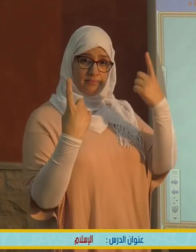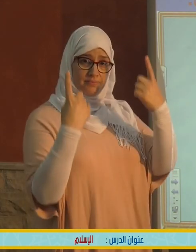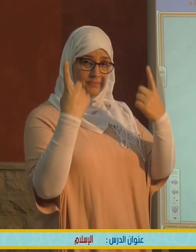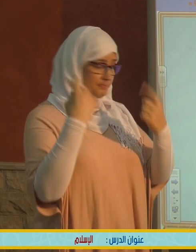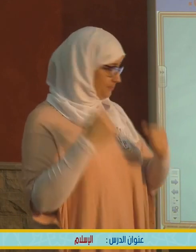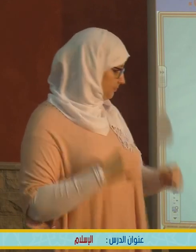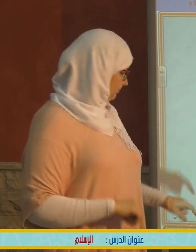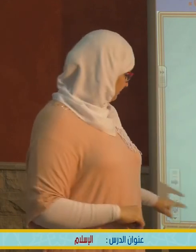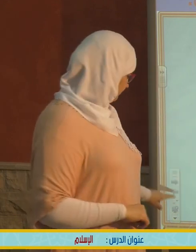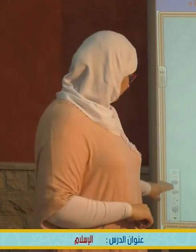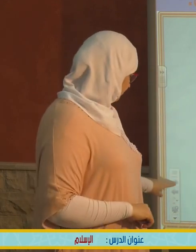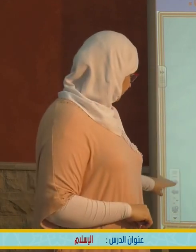الشهادتان،